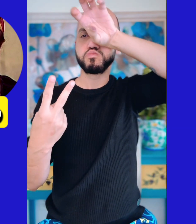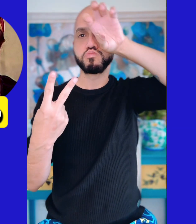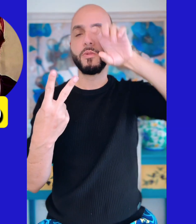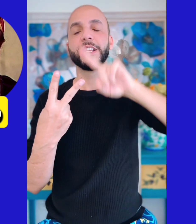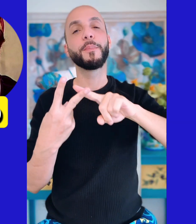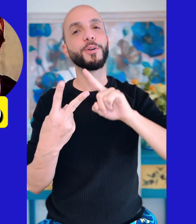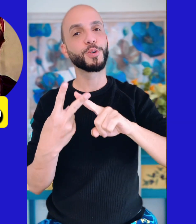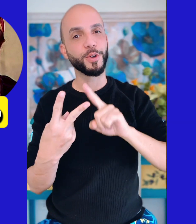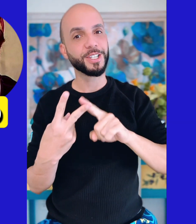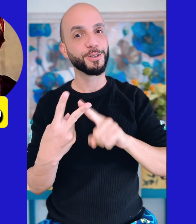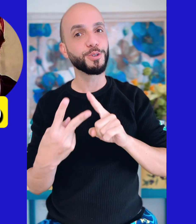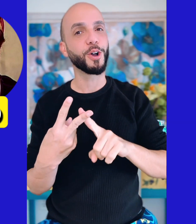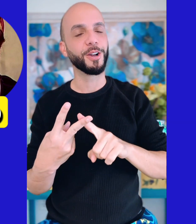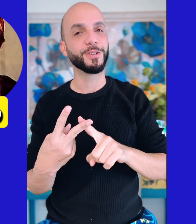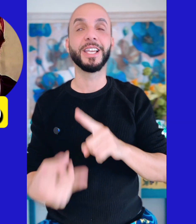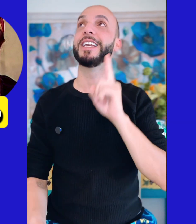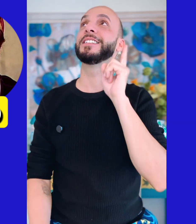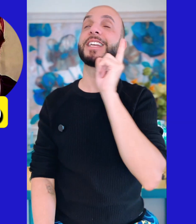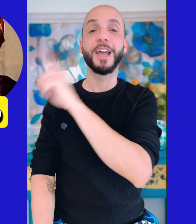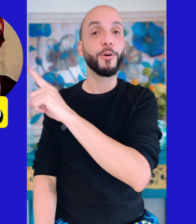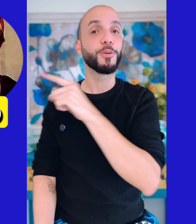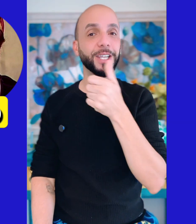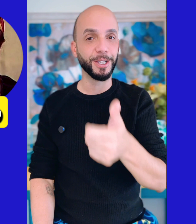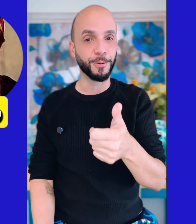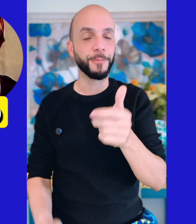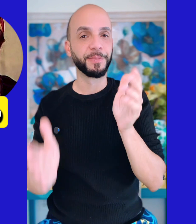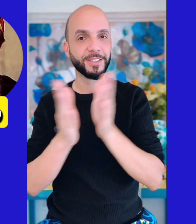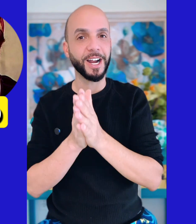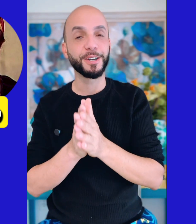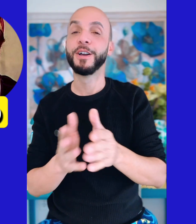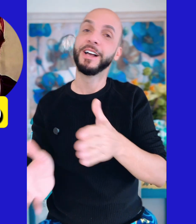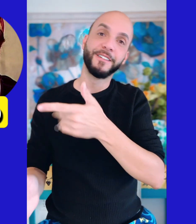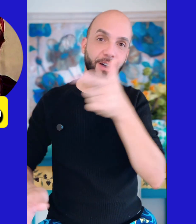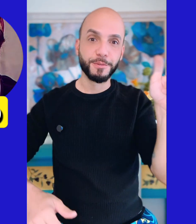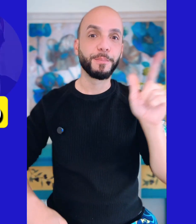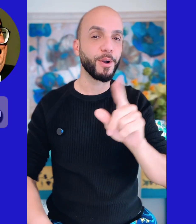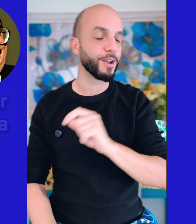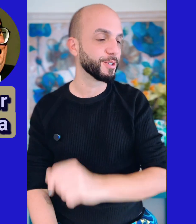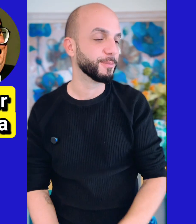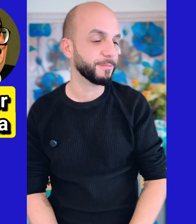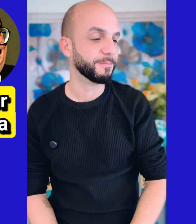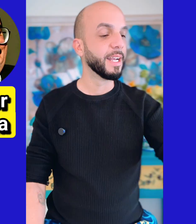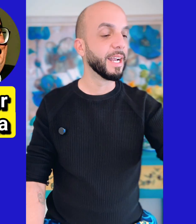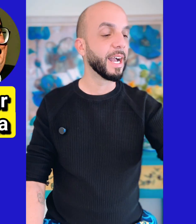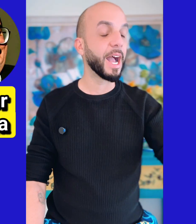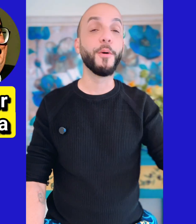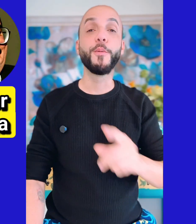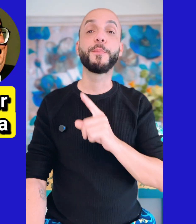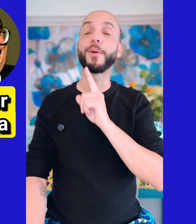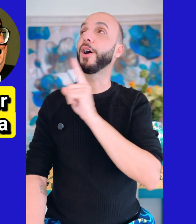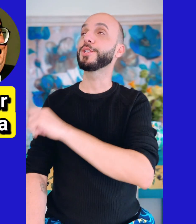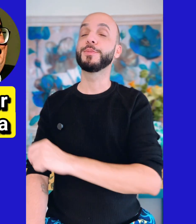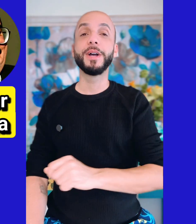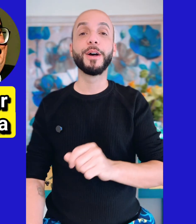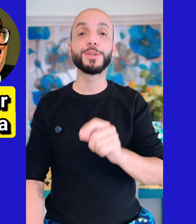E depois coçando os olhos. Esse é o Ki, certo? Vamos pro próximo. Ah, o próximo é o